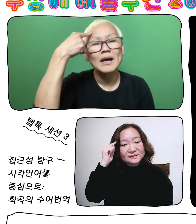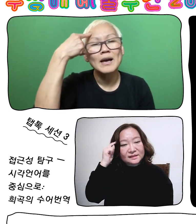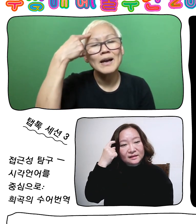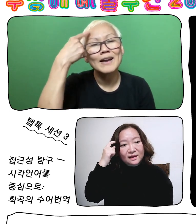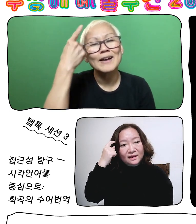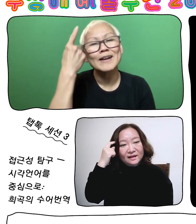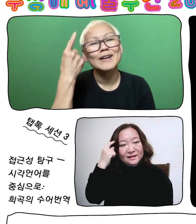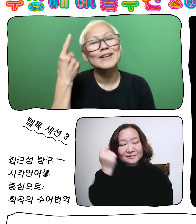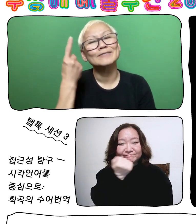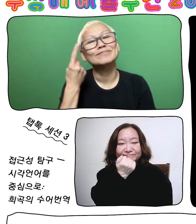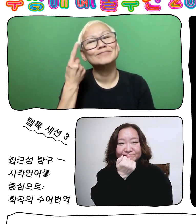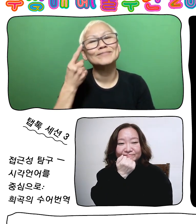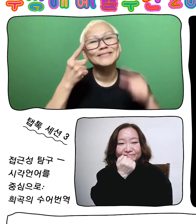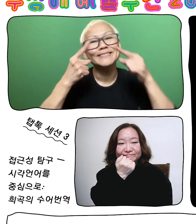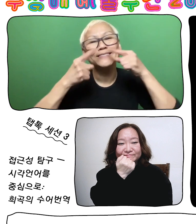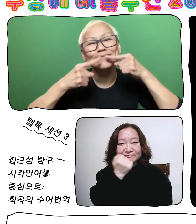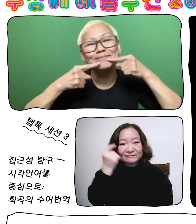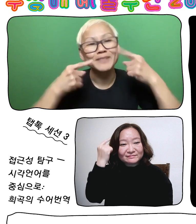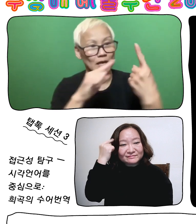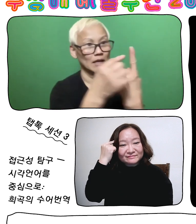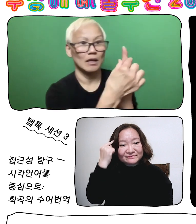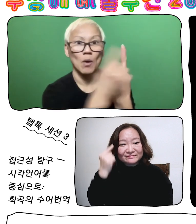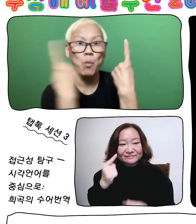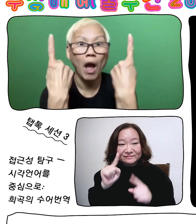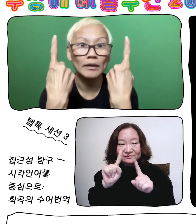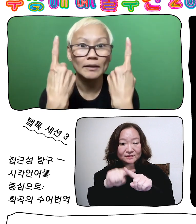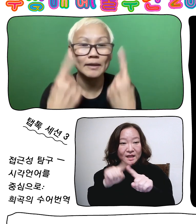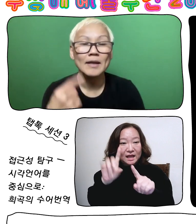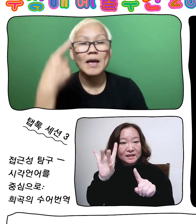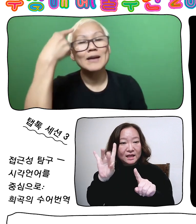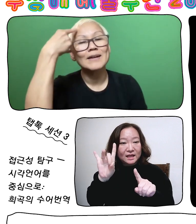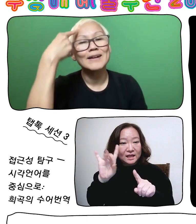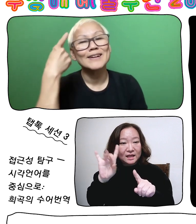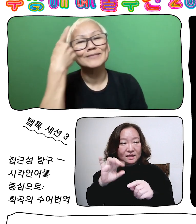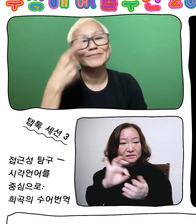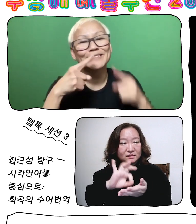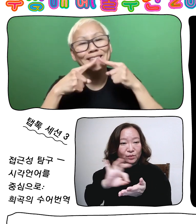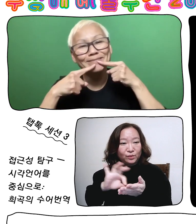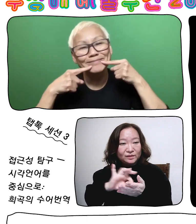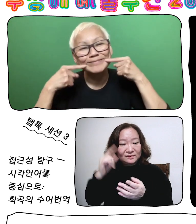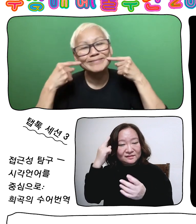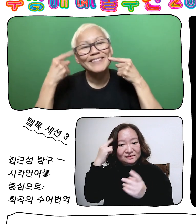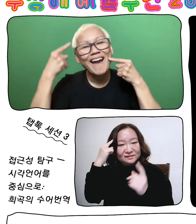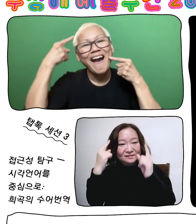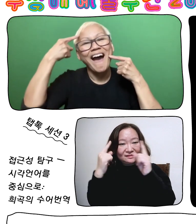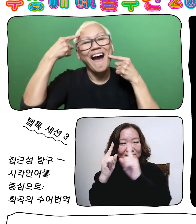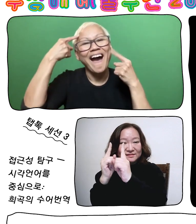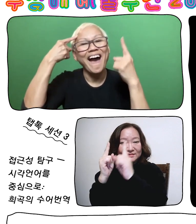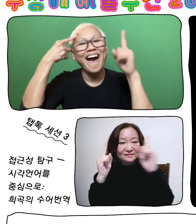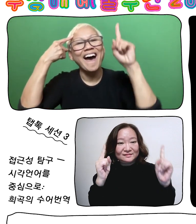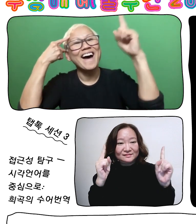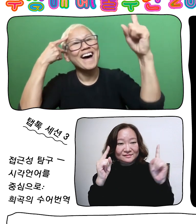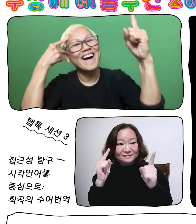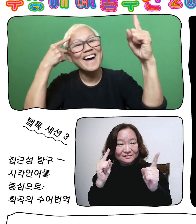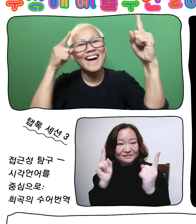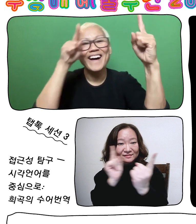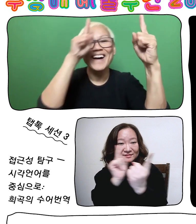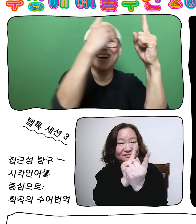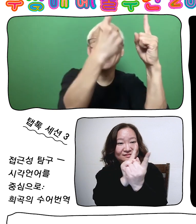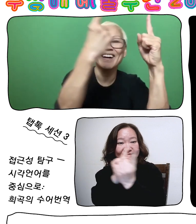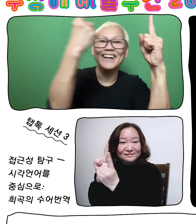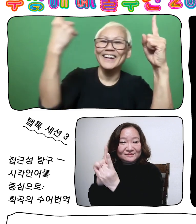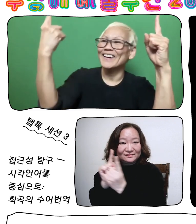검지손가락이 사람을 의미한다면 손가락 끝은 머리를 의미하게 됩니다. 미소를 지으며